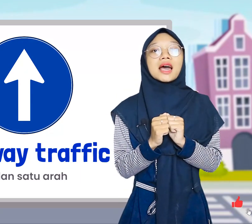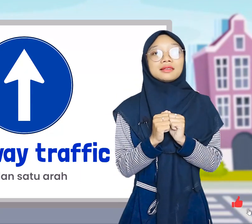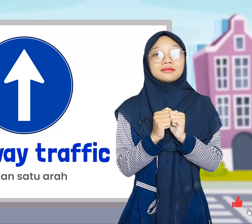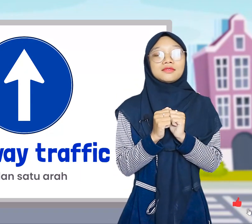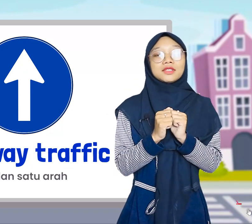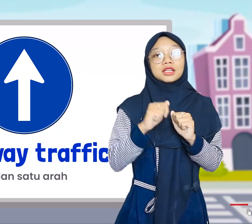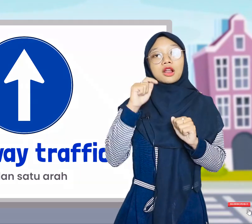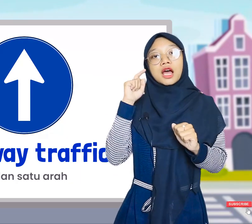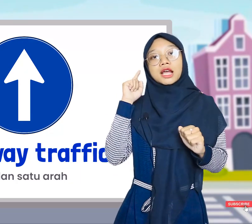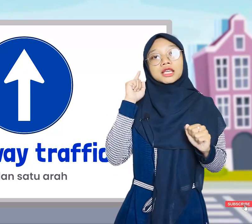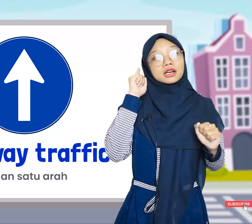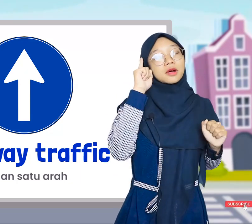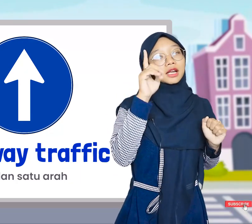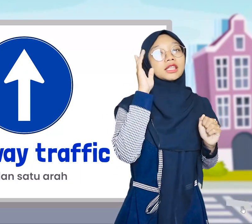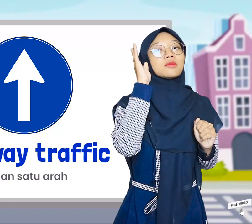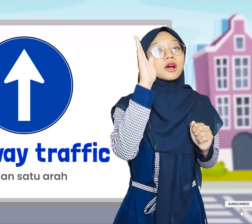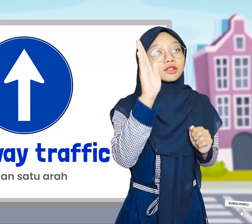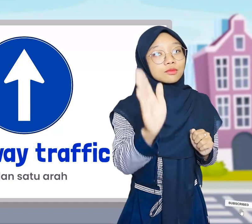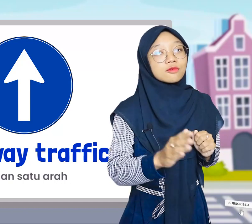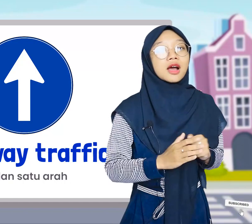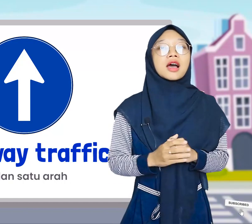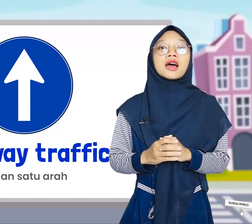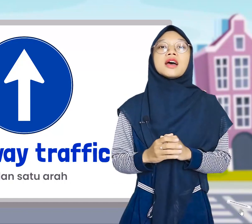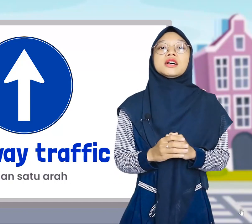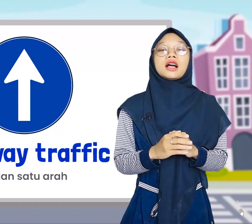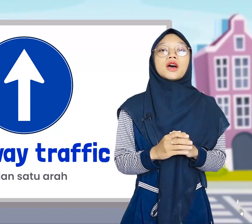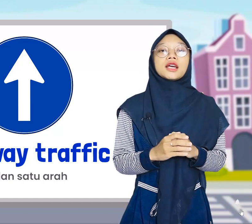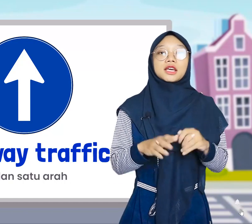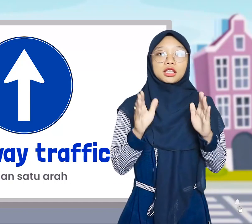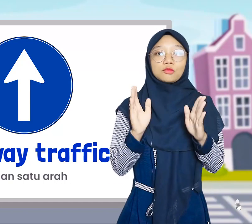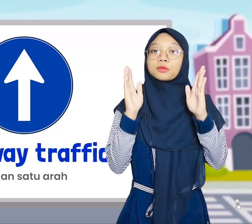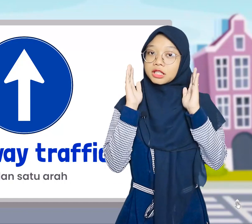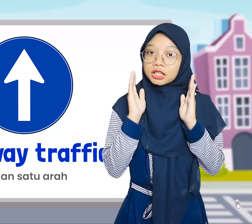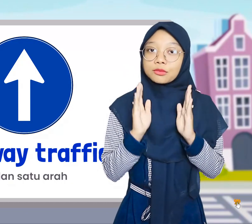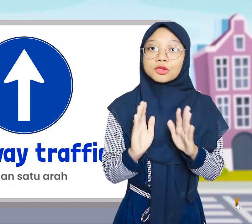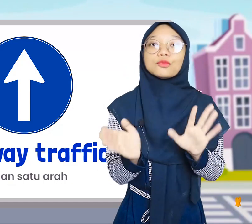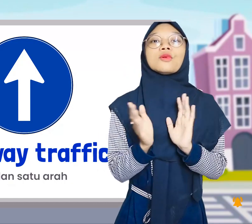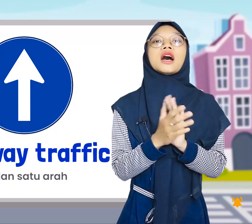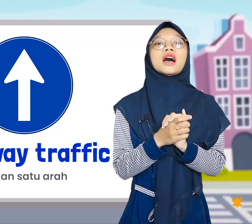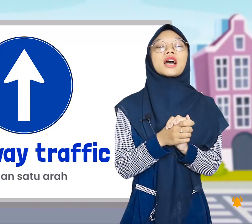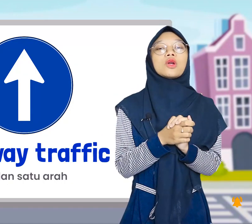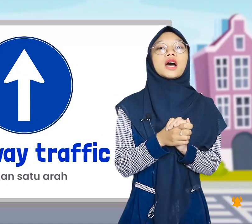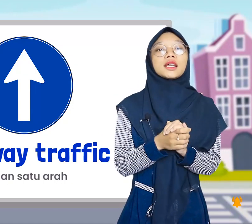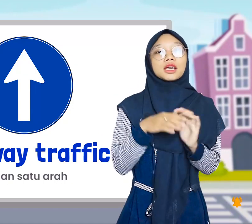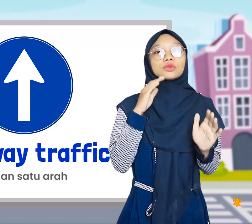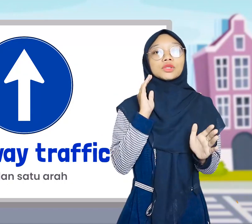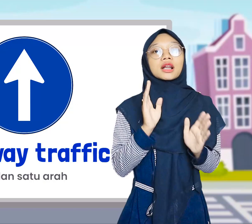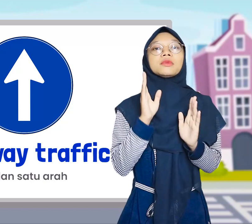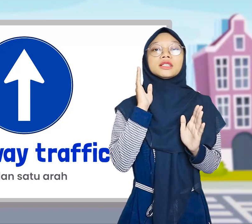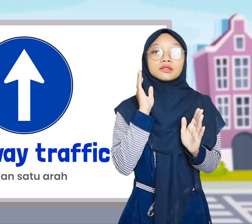arah. Jadi kalau arahnya ke barat ya ke barat semua. Kalau arahnya ke timur berarti ke timur semua. Kalau arahnya ke utara berarti ke